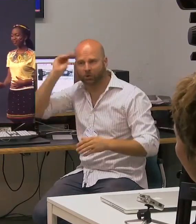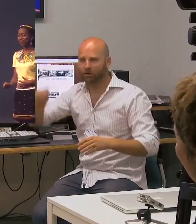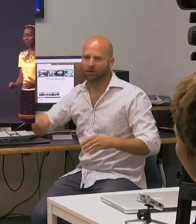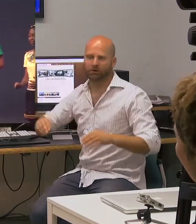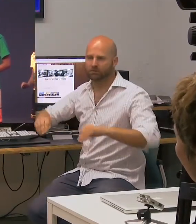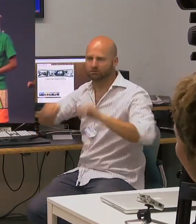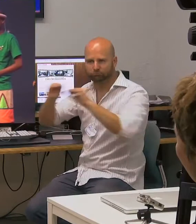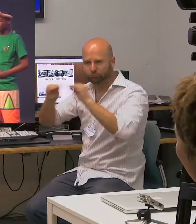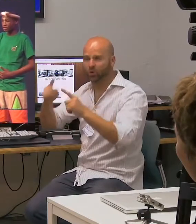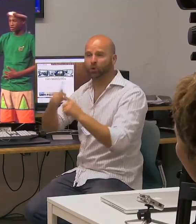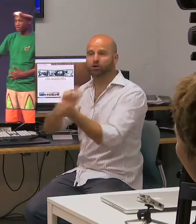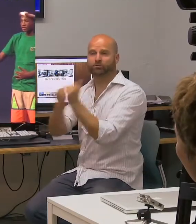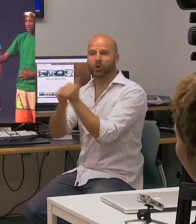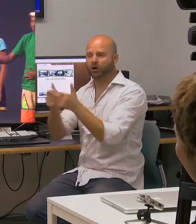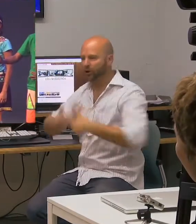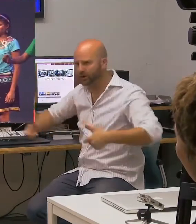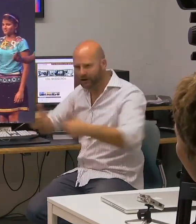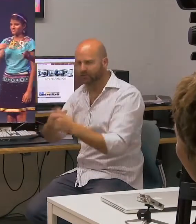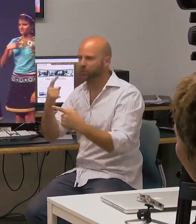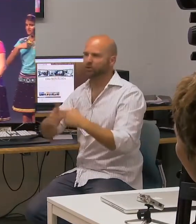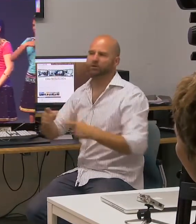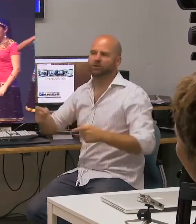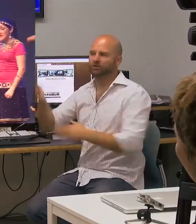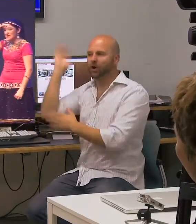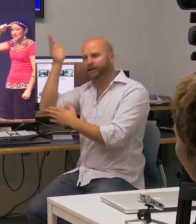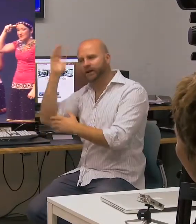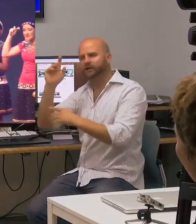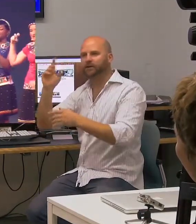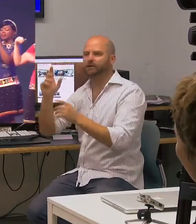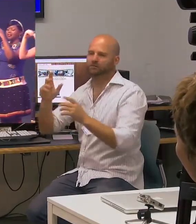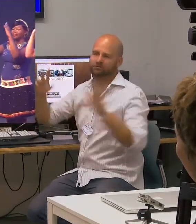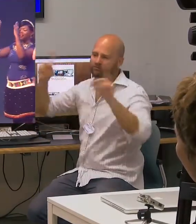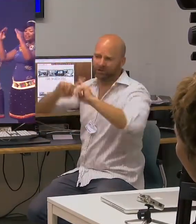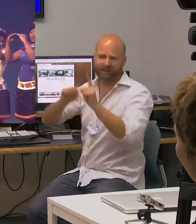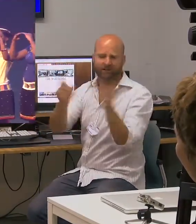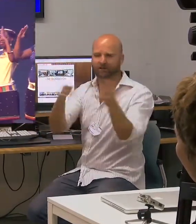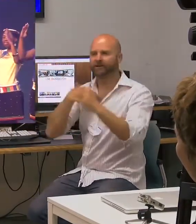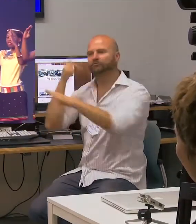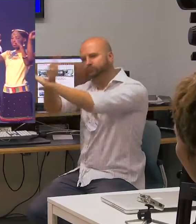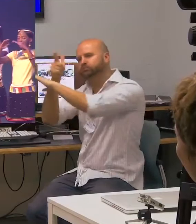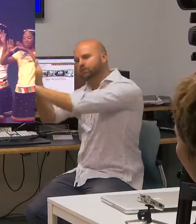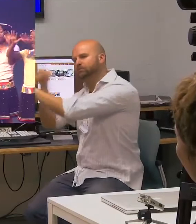Politik, Bildung und so und Sportkongresse und so grosse Vorträge, verschiedene Sachen tun